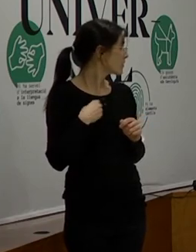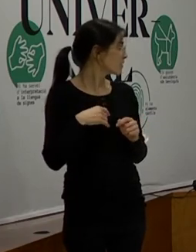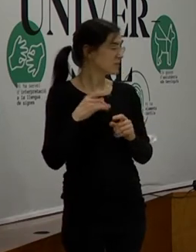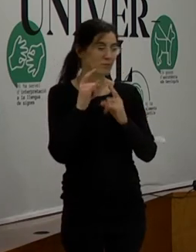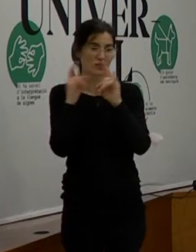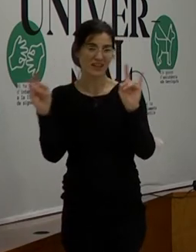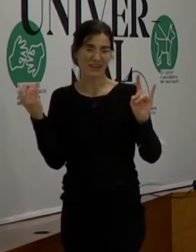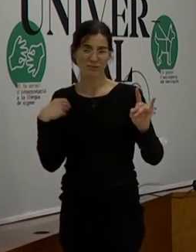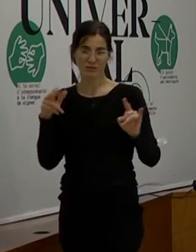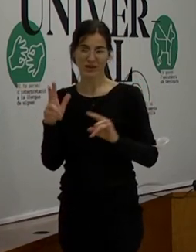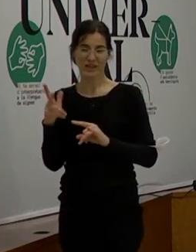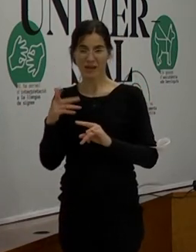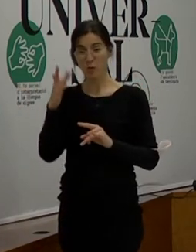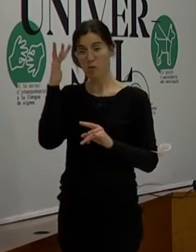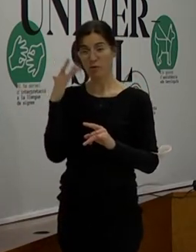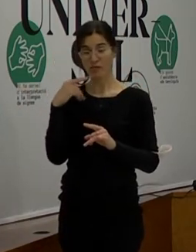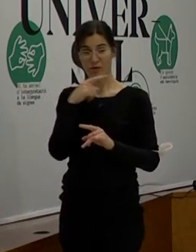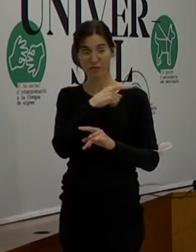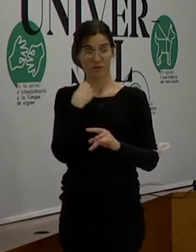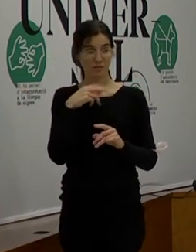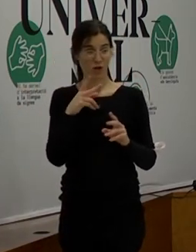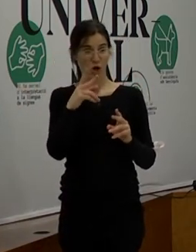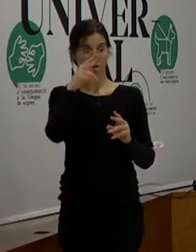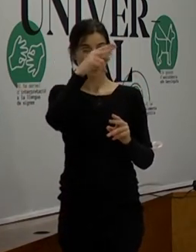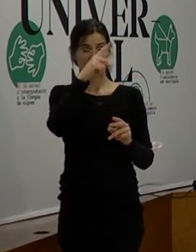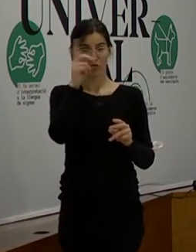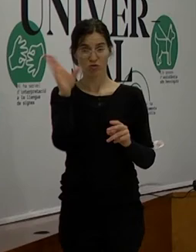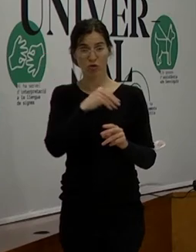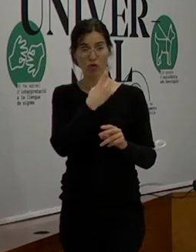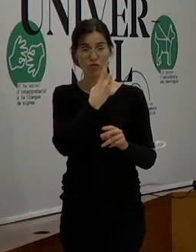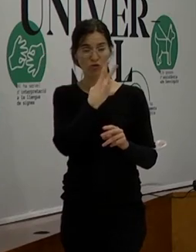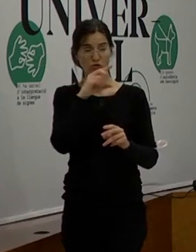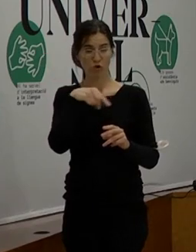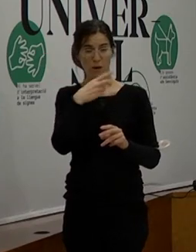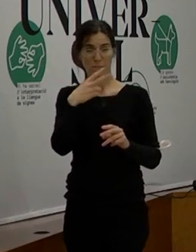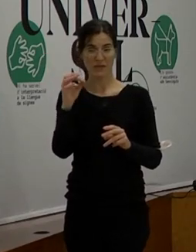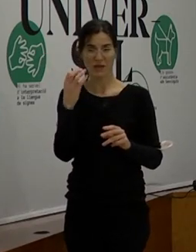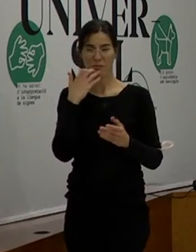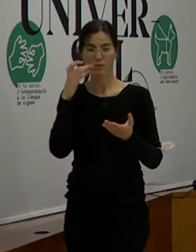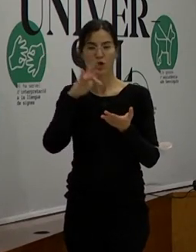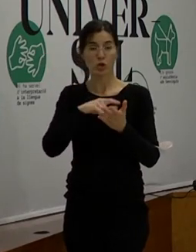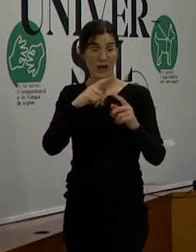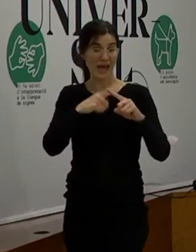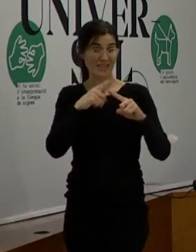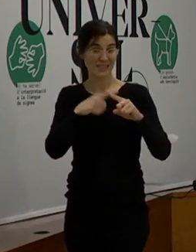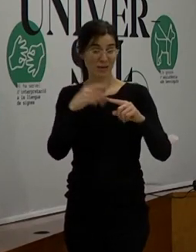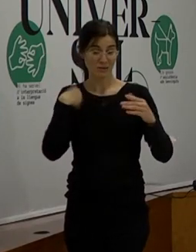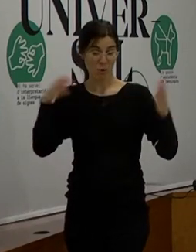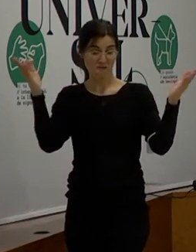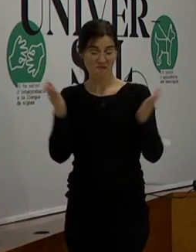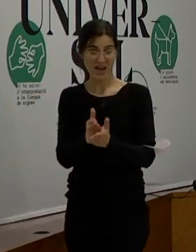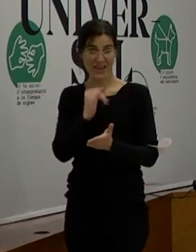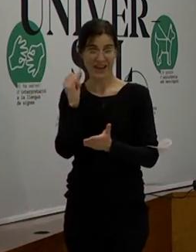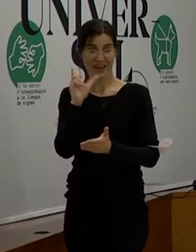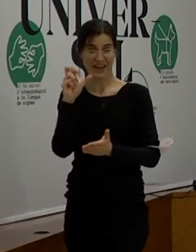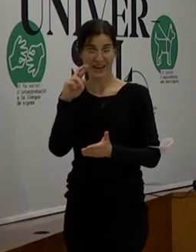Cardedeu que faci el favor de tallar-ho tot a 220. Quan vagis a Extremadura, al Valle del Jerte, os lo